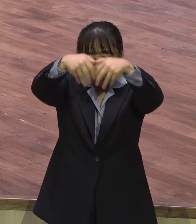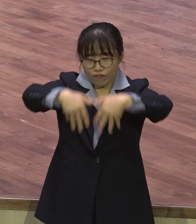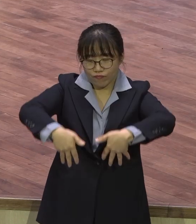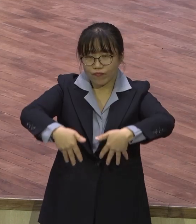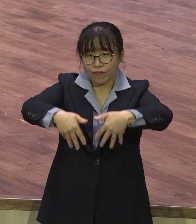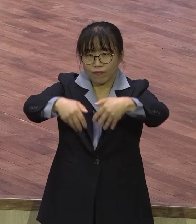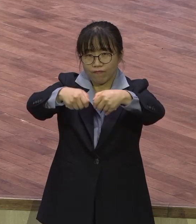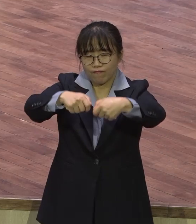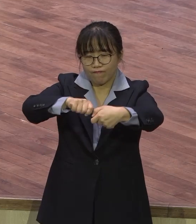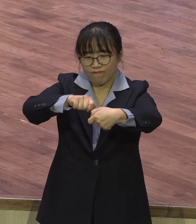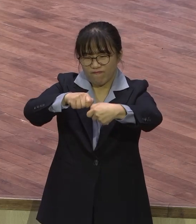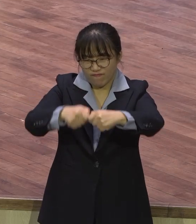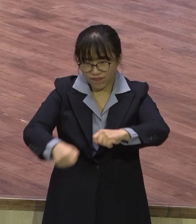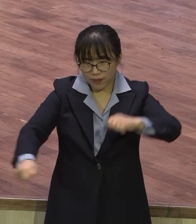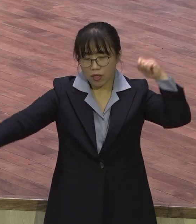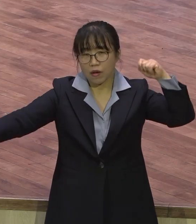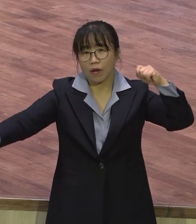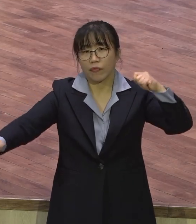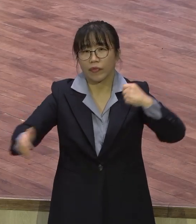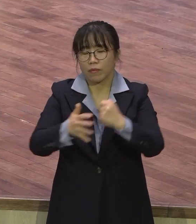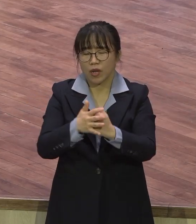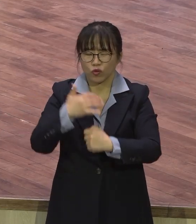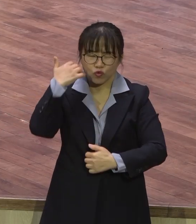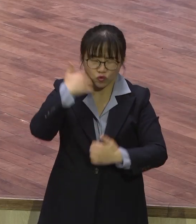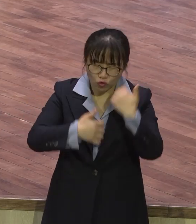제사장이다 제사장